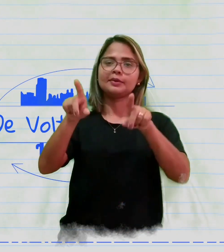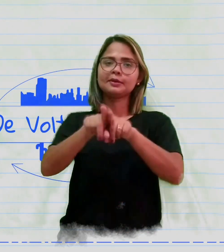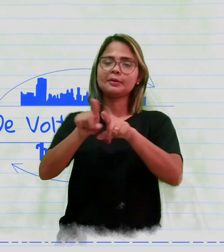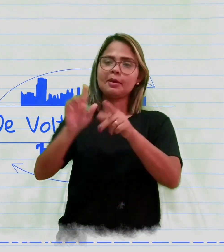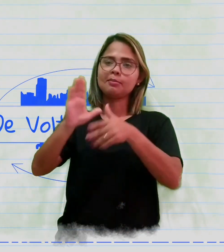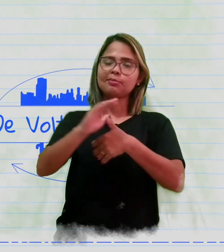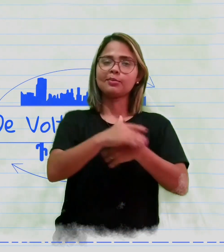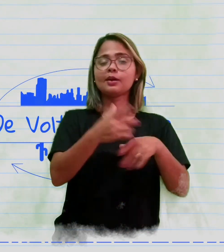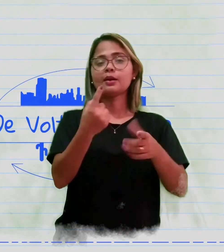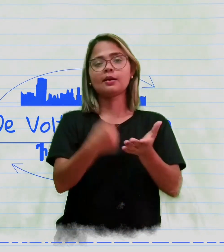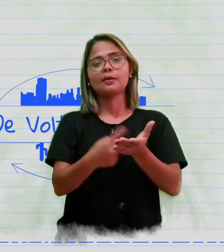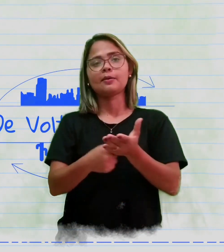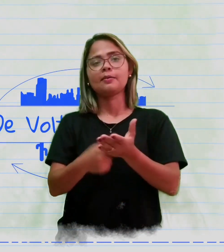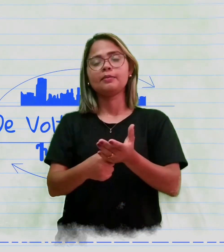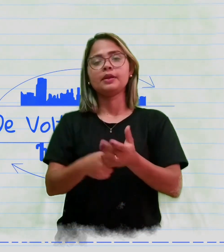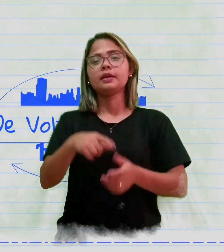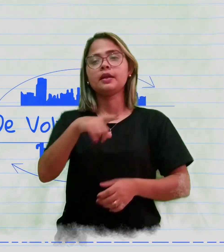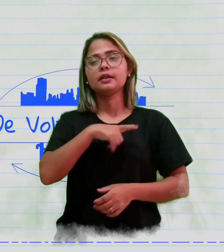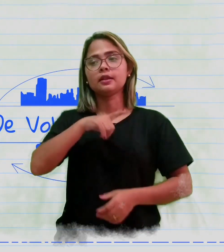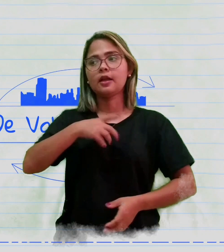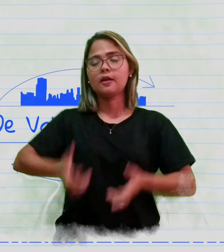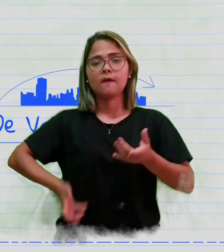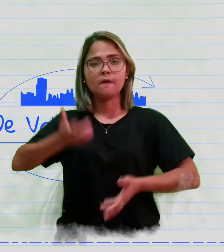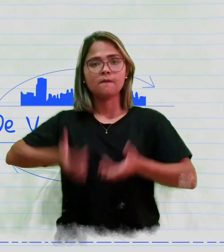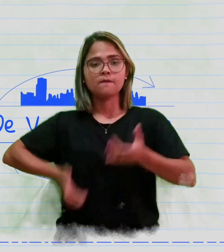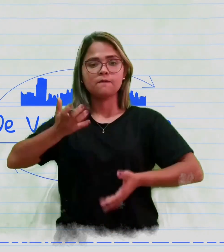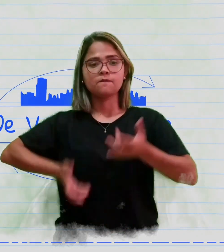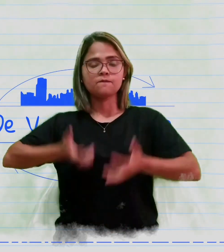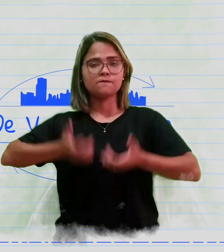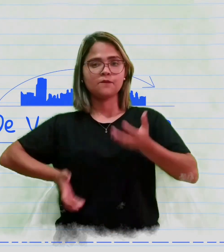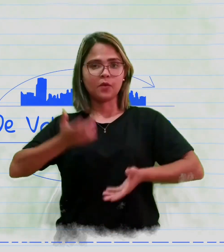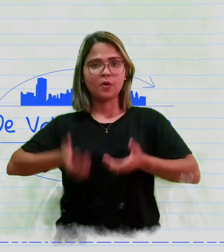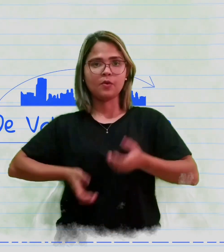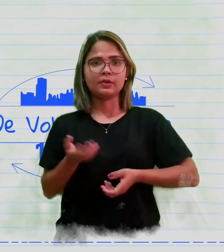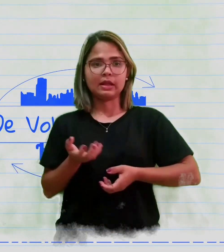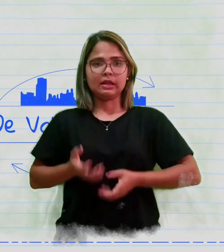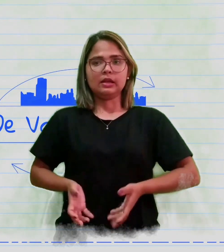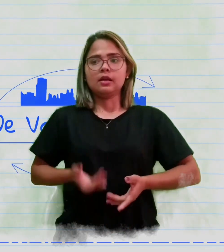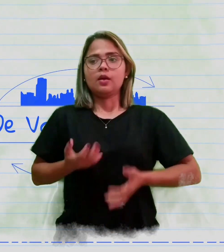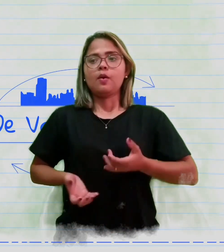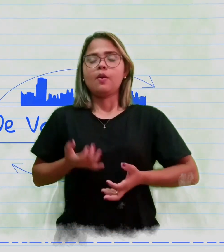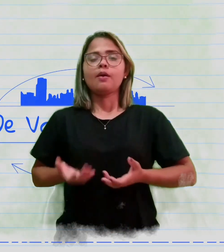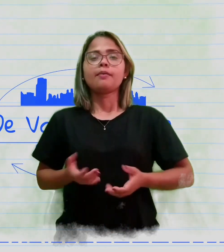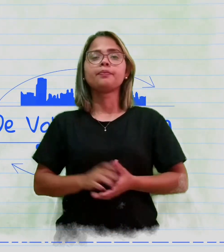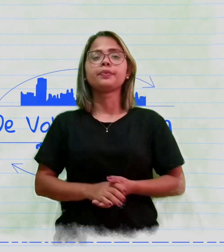de sapatão, né? Que a gente tem essas histórias de sapatão. Bastante coisa de sofrer, assim, né? Bem relacionável mesmo. Sim. E eu senti